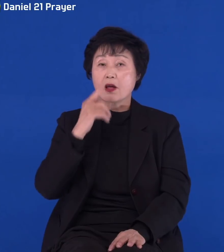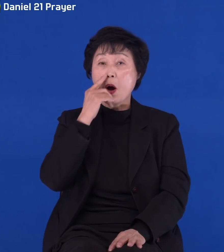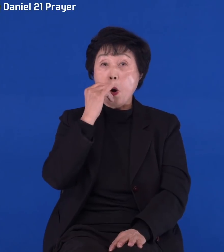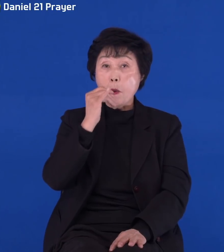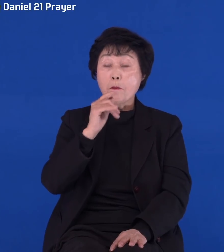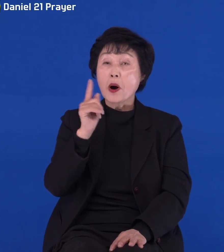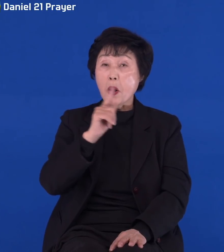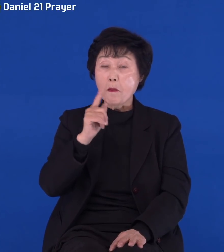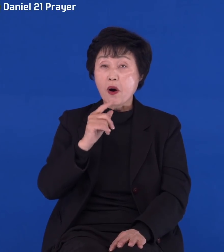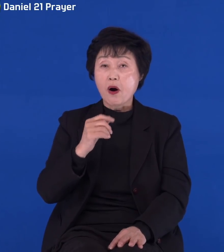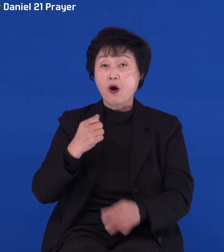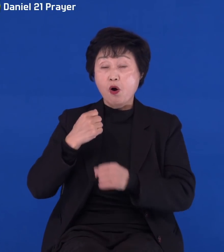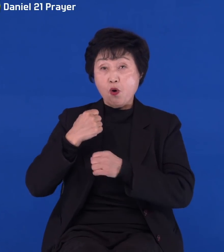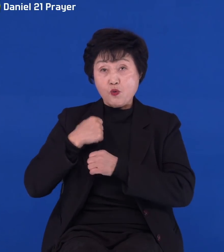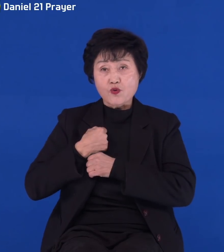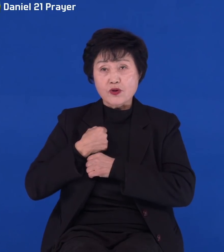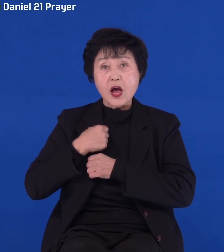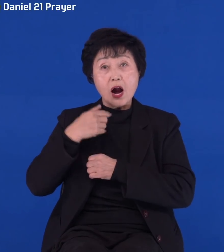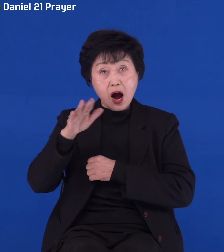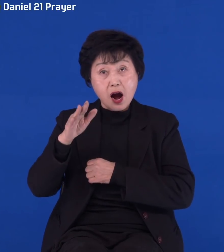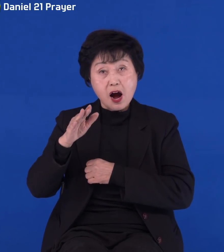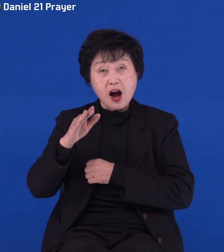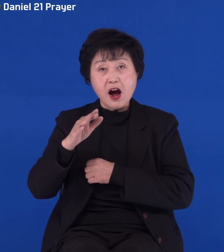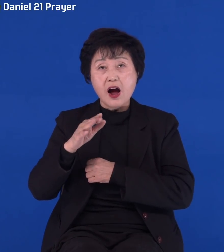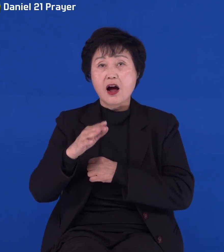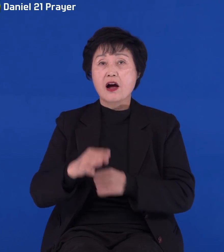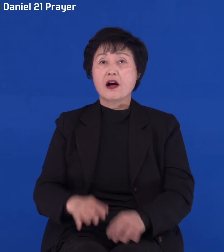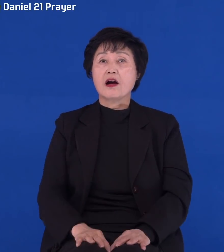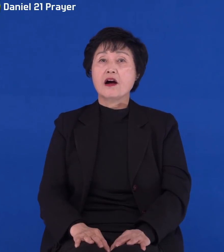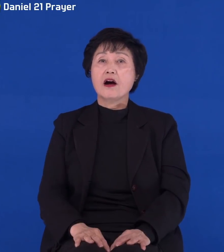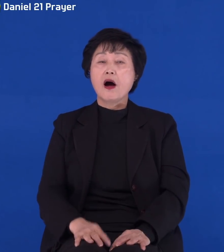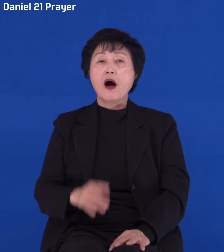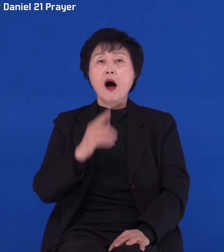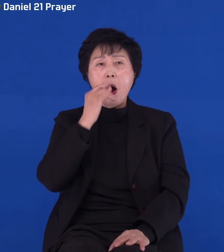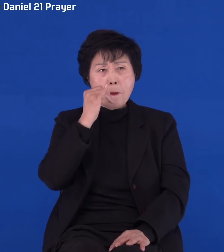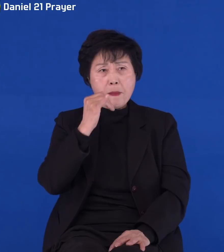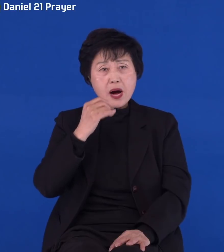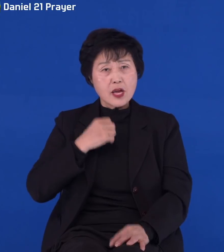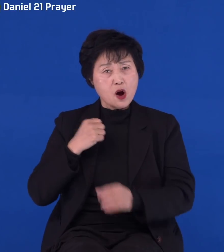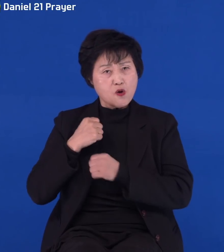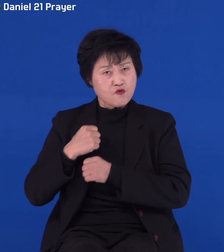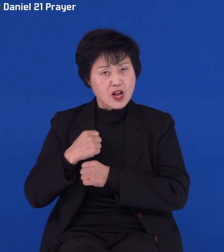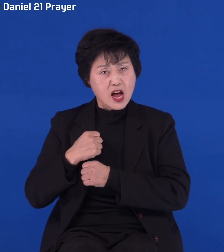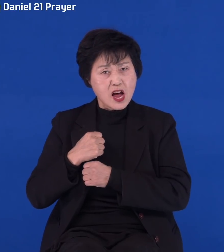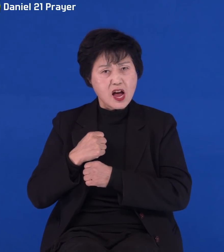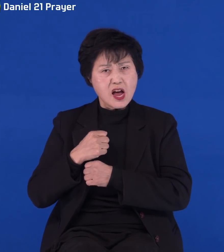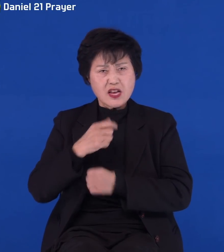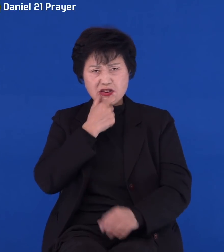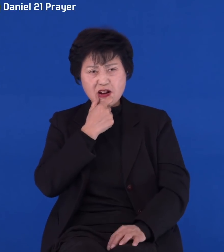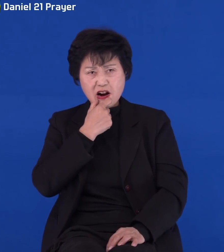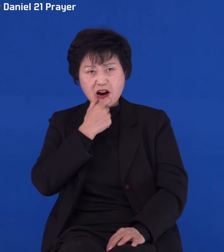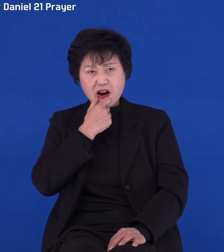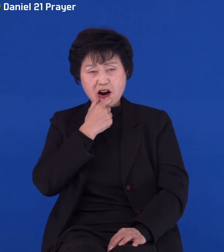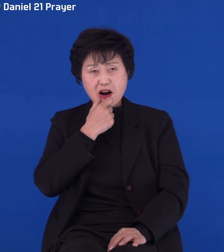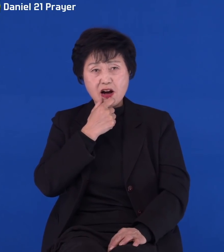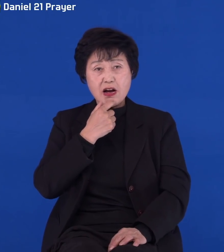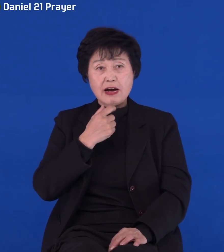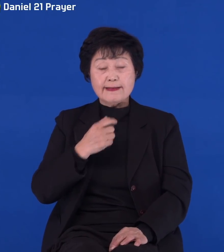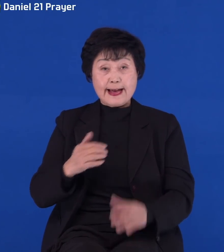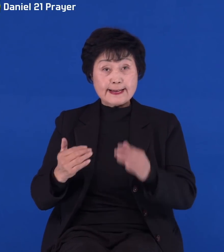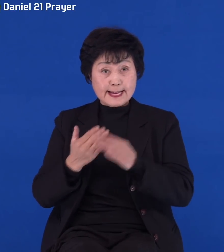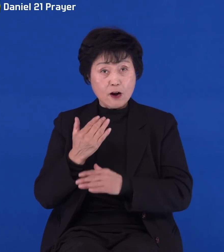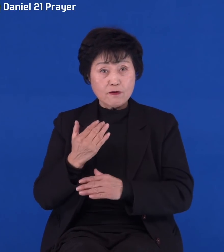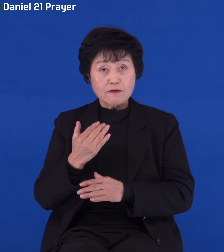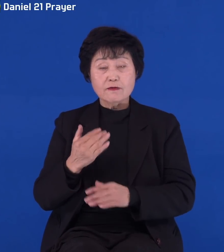같으라고 군대를 안 빼준 거예요. 제가 저희 어머니 협박했어요. 어머니 군대 안 빼주면 내가 진짜 극단적인 선택하든가 군대가 사고 칠 거라고.